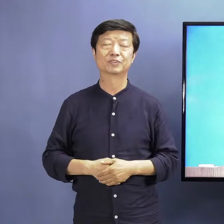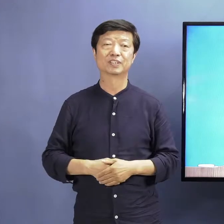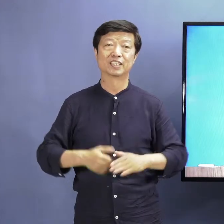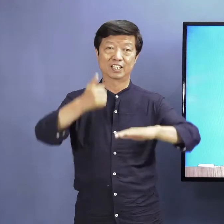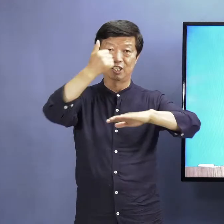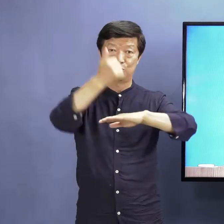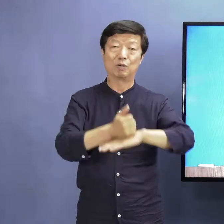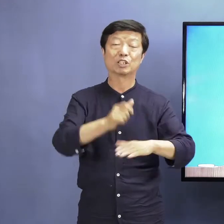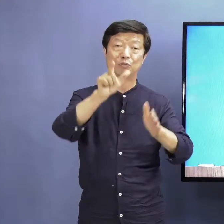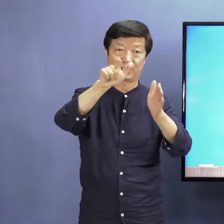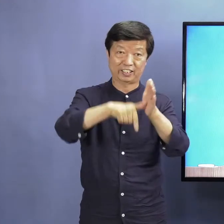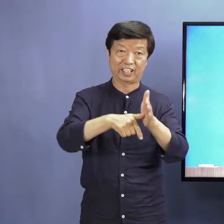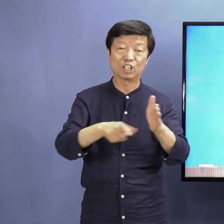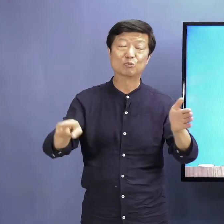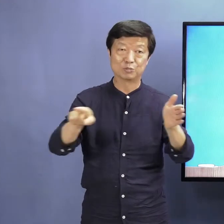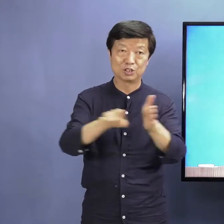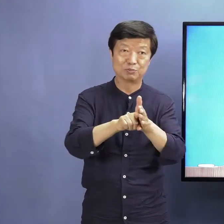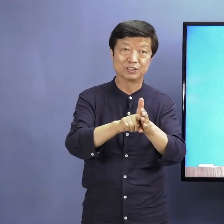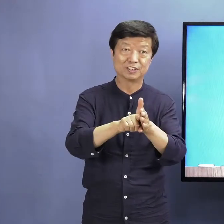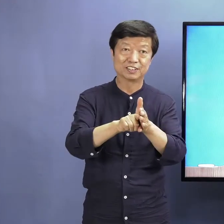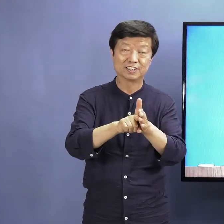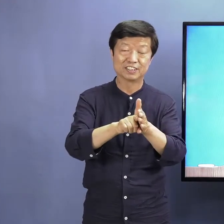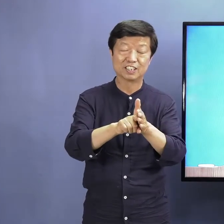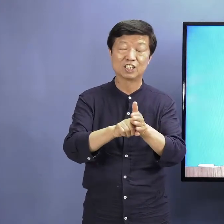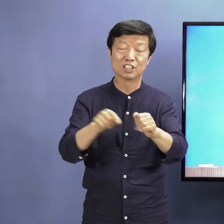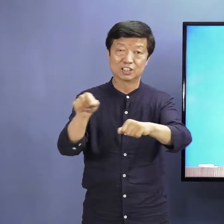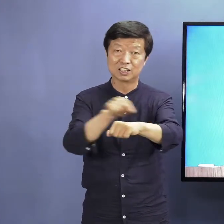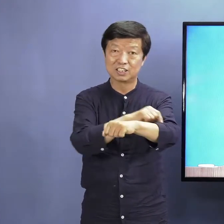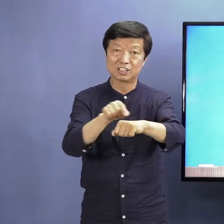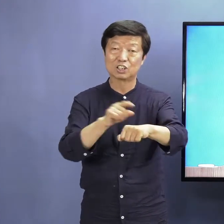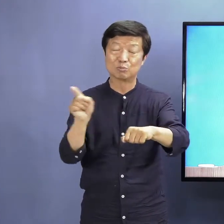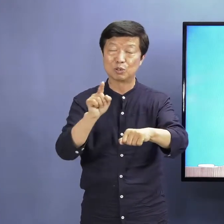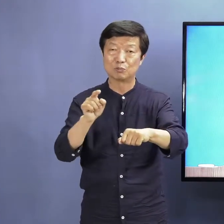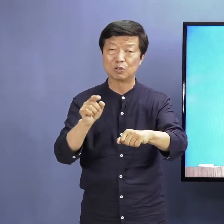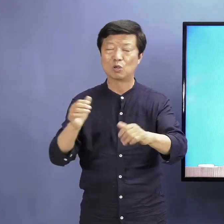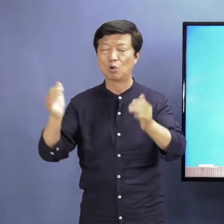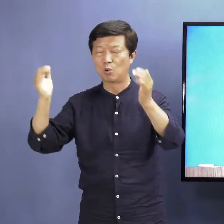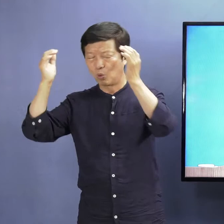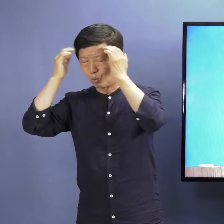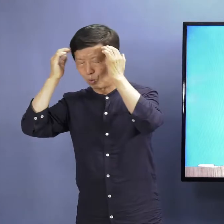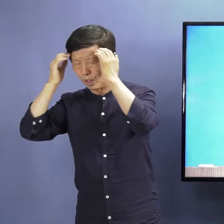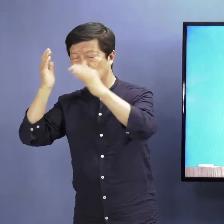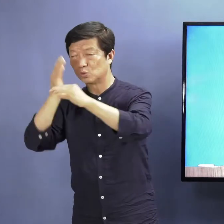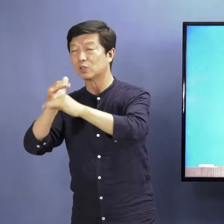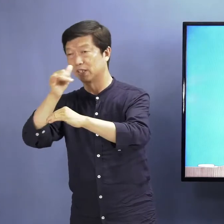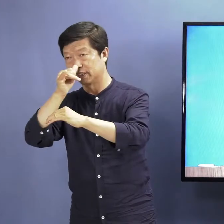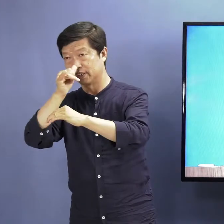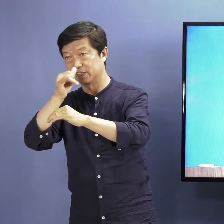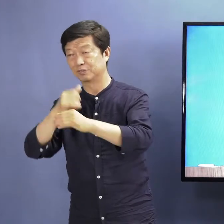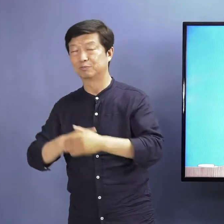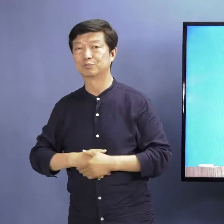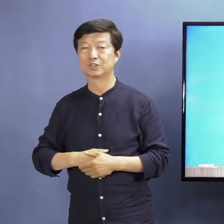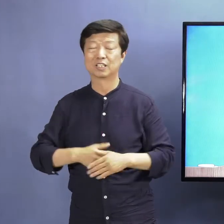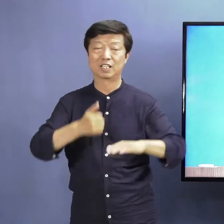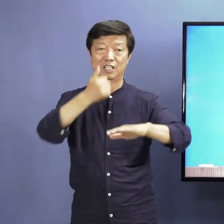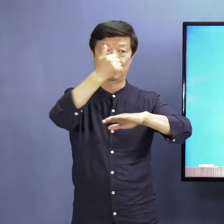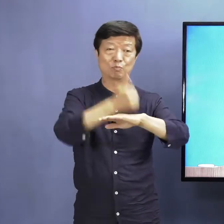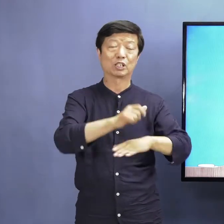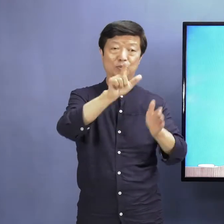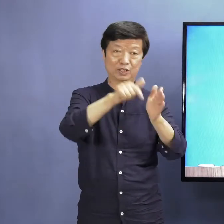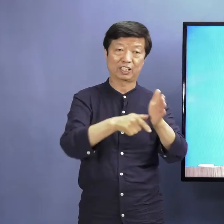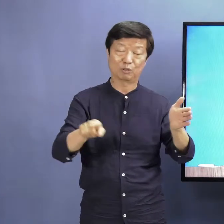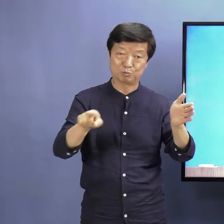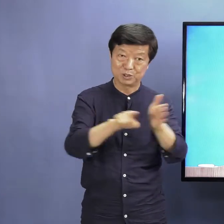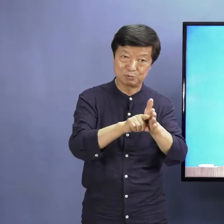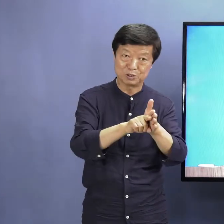신앙, 이것은 어떤 특징이 있느냐? 고난 가운데 있는 신앙이에요. 정말 종말론적 신앙의 특징 가운데 하나가